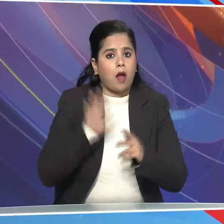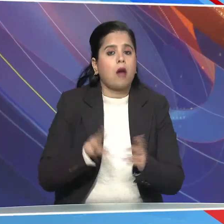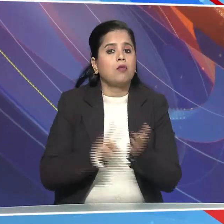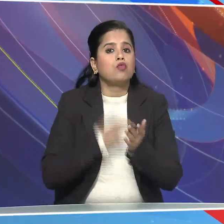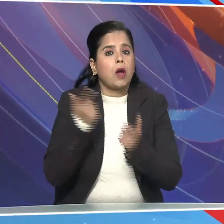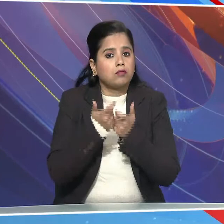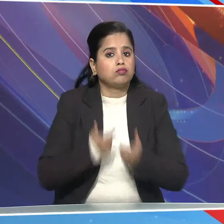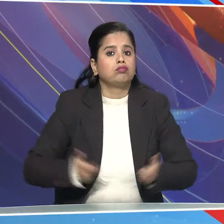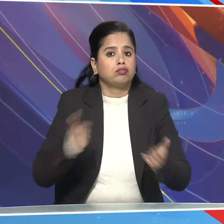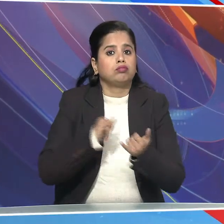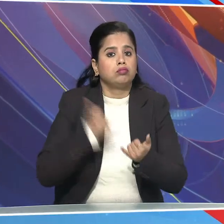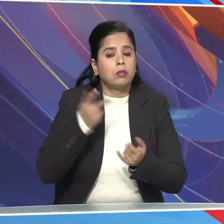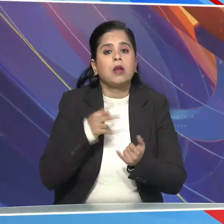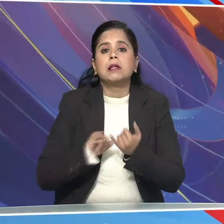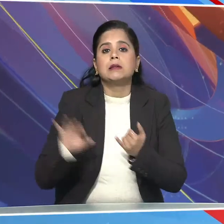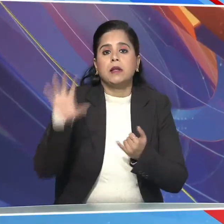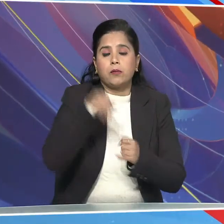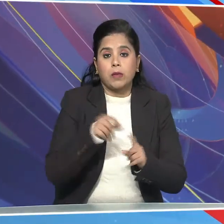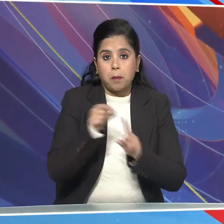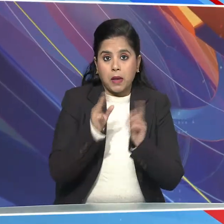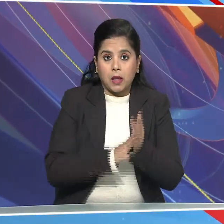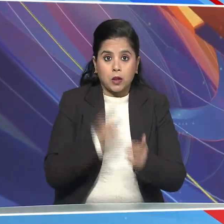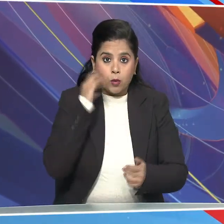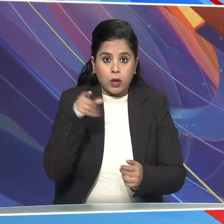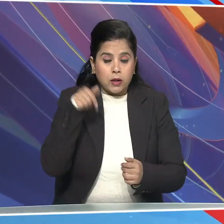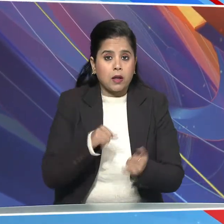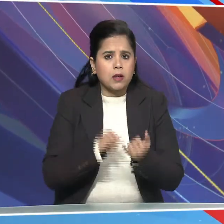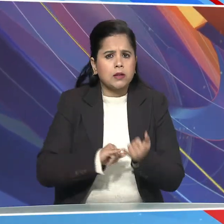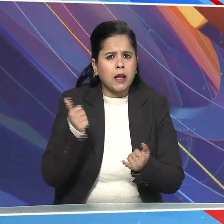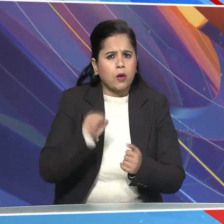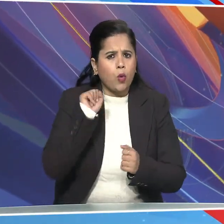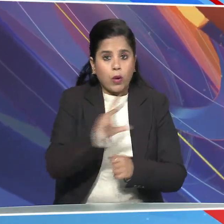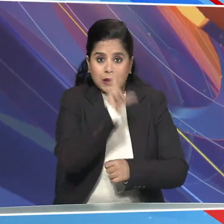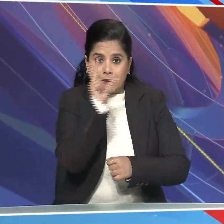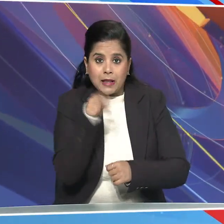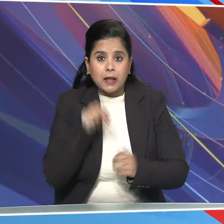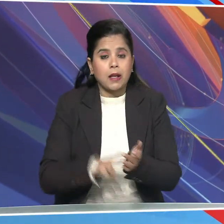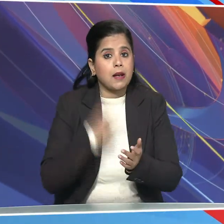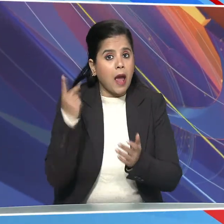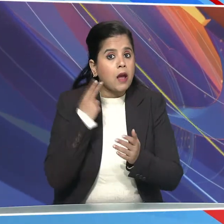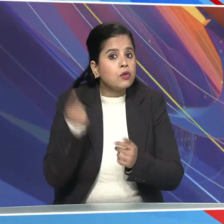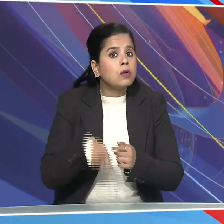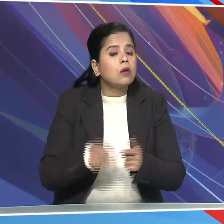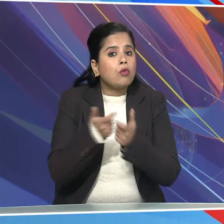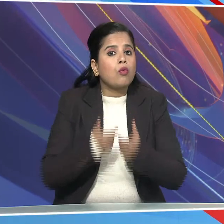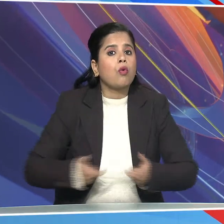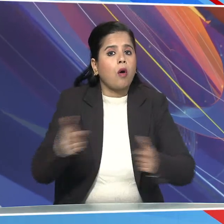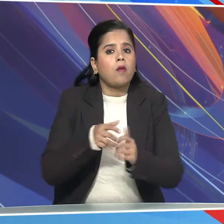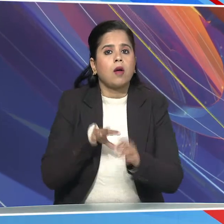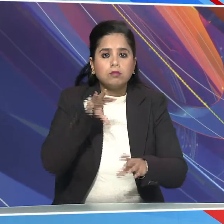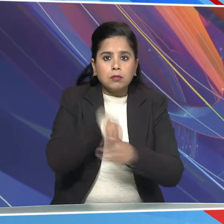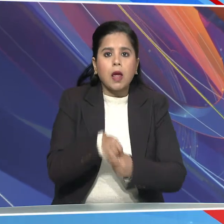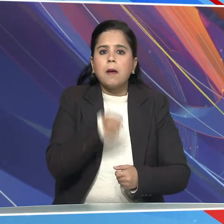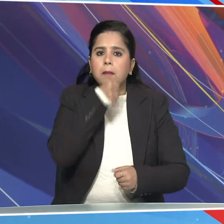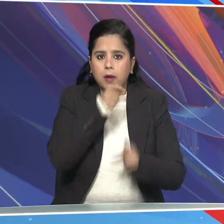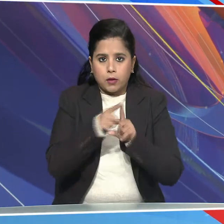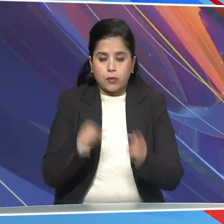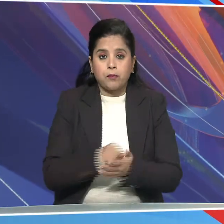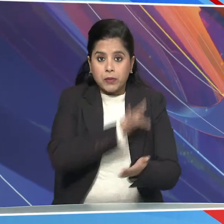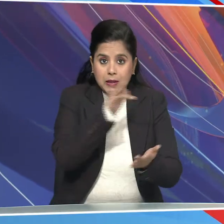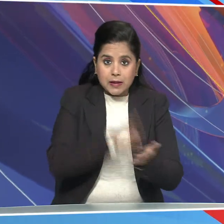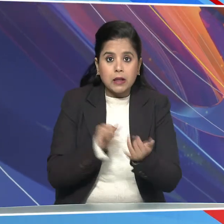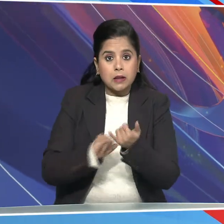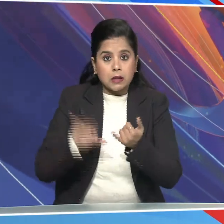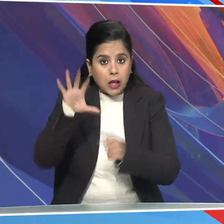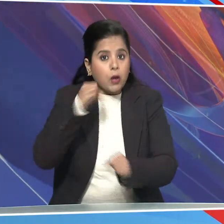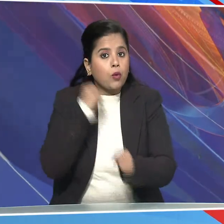प्रधानमंत्री नरेंद्र मोदी आज मुख्य सचिवों के दूसरे राष्ट्रीय सम्मेलन की अध्यक्षता करेंगे केंद्र और राज्य